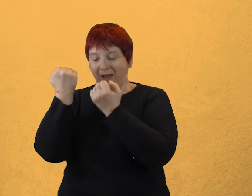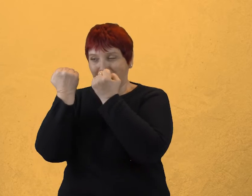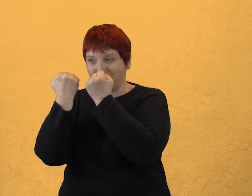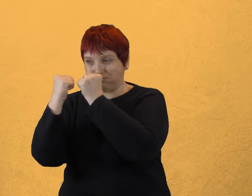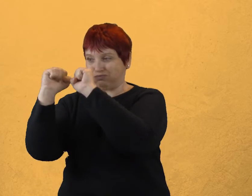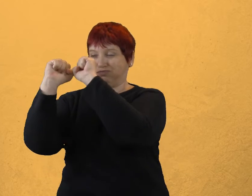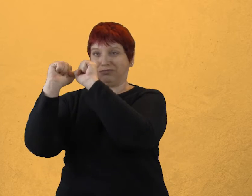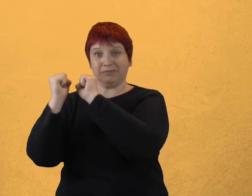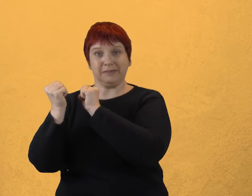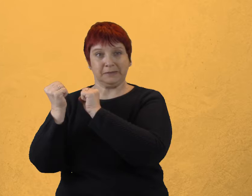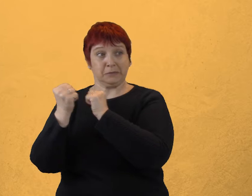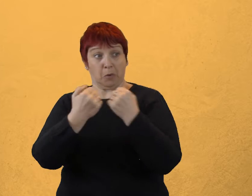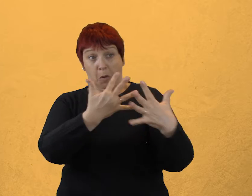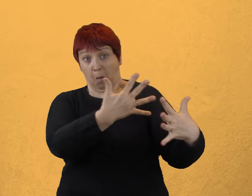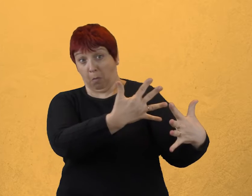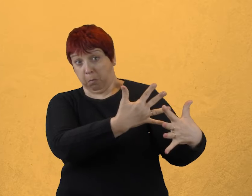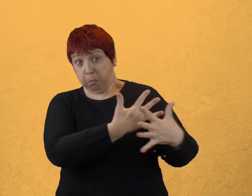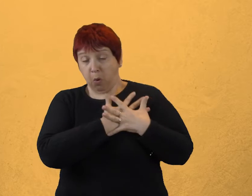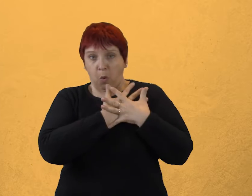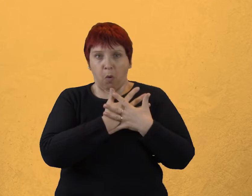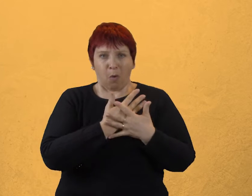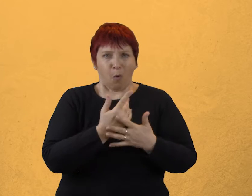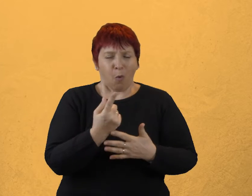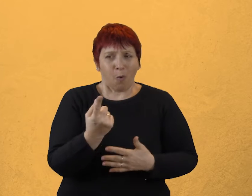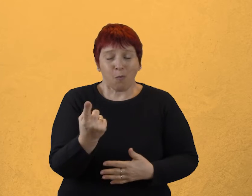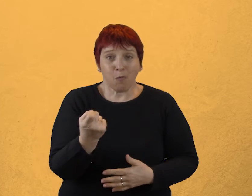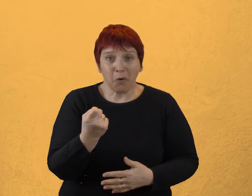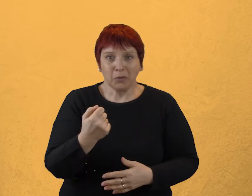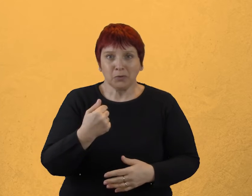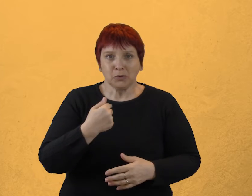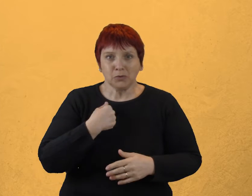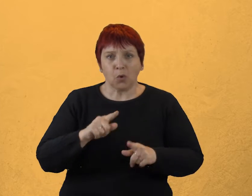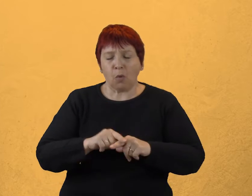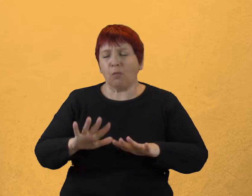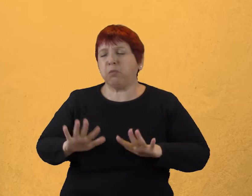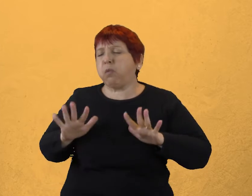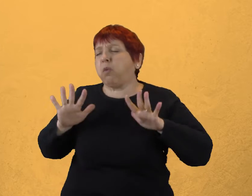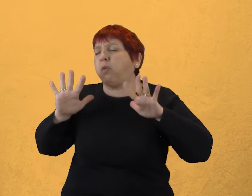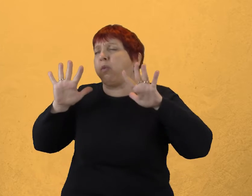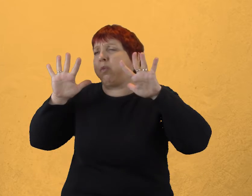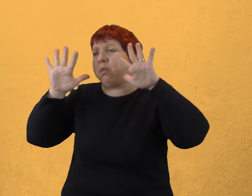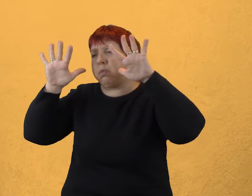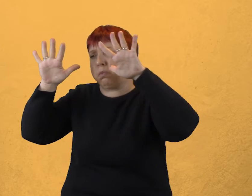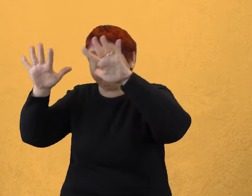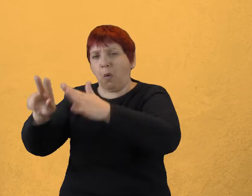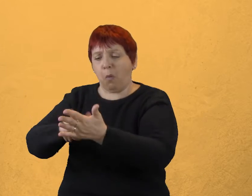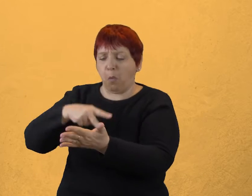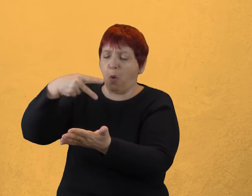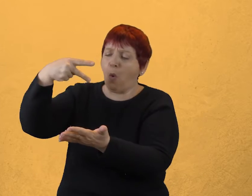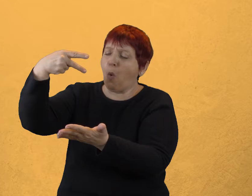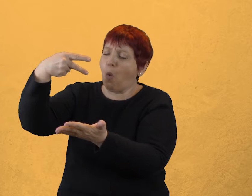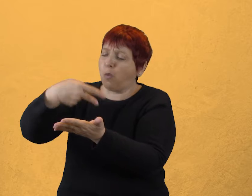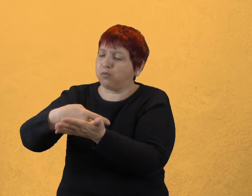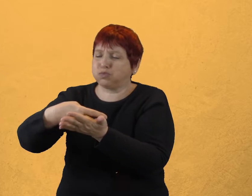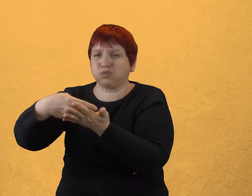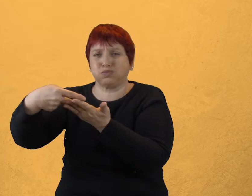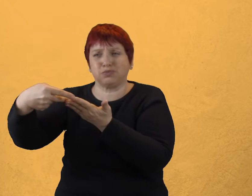angelical. El empujón fue tan desmedido que yo volé como una pelota descontrolada, me